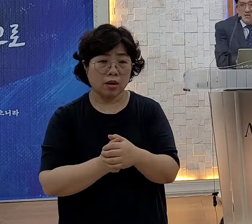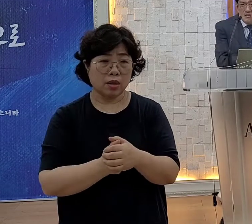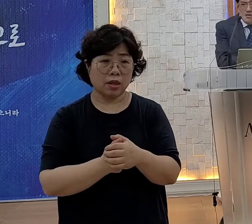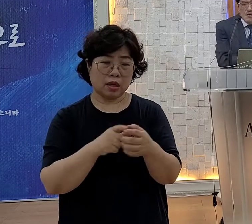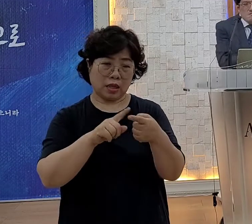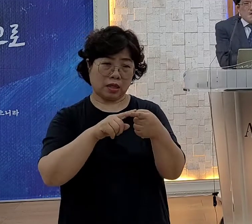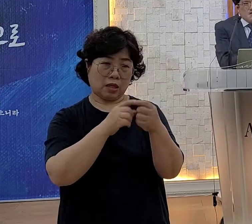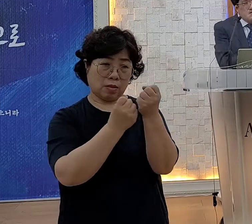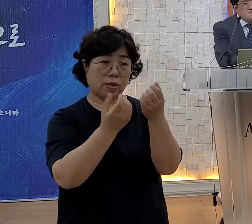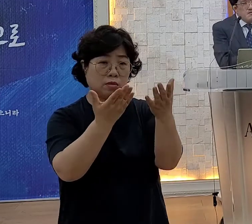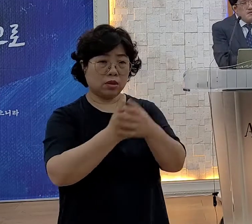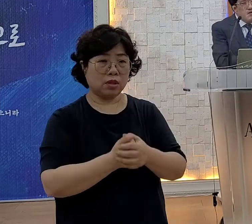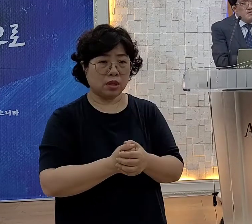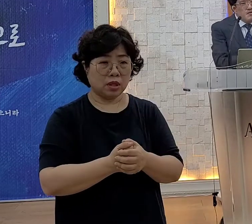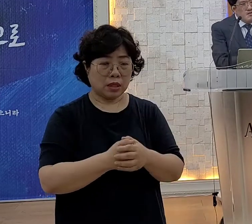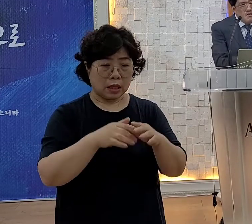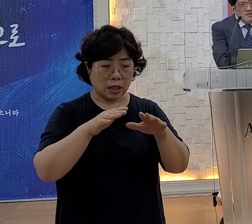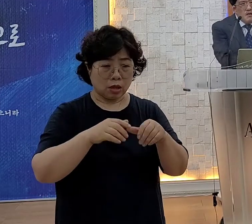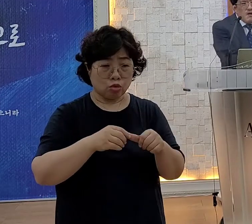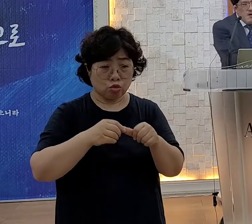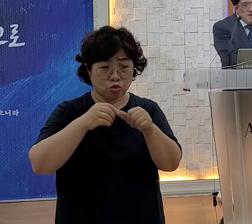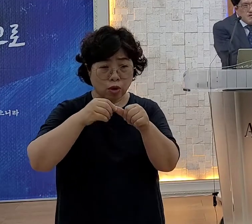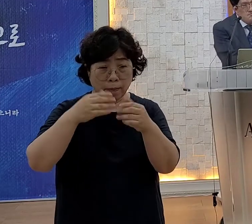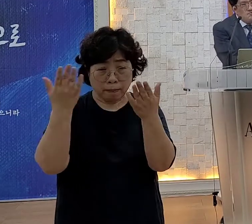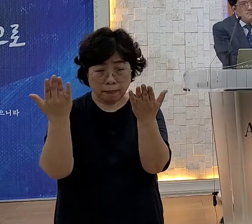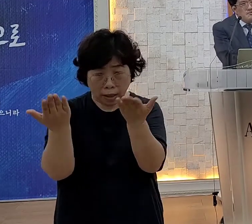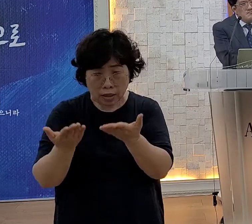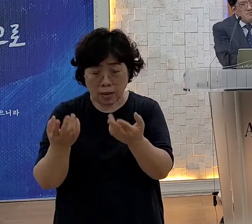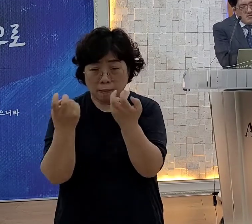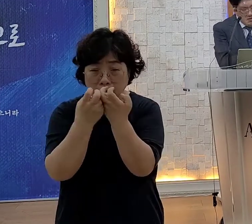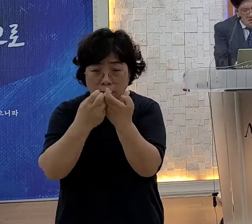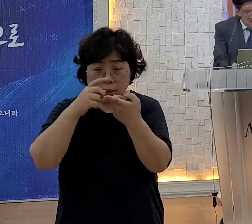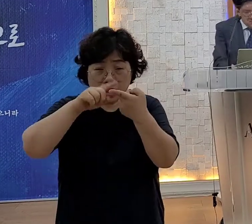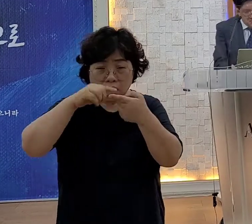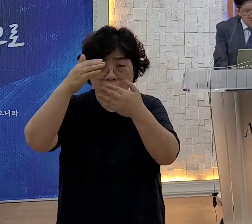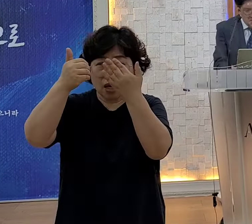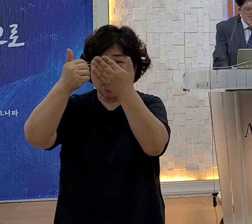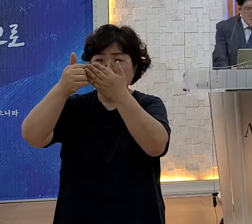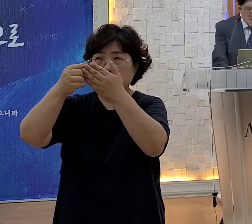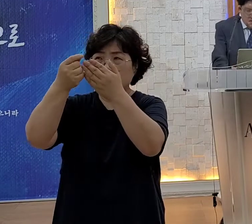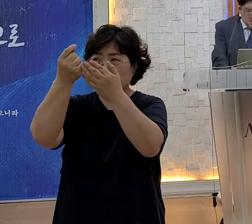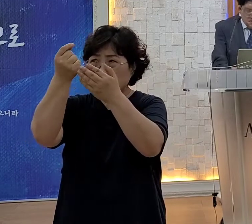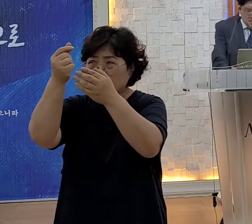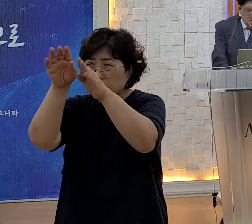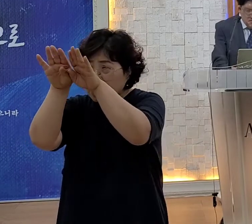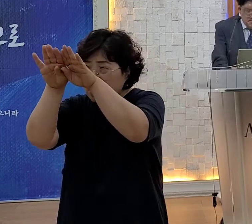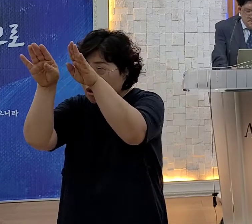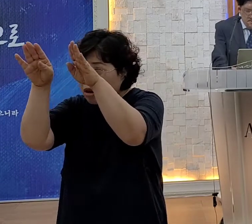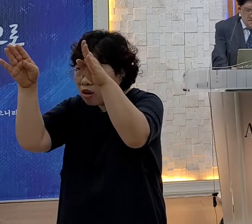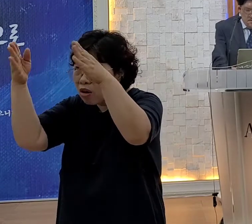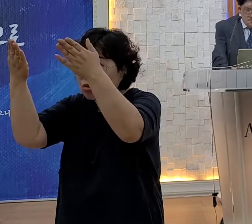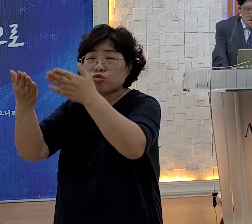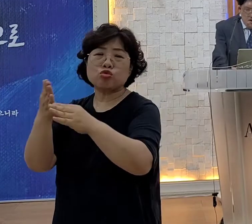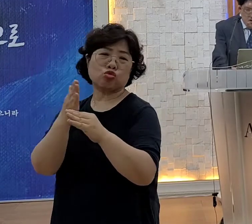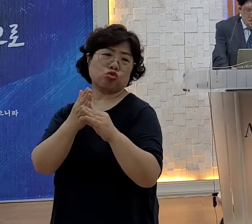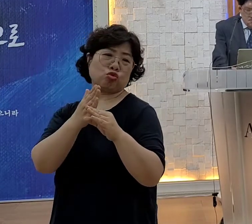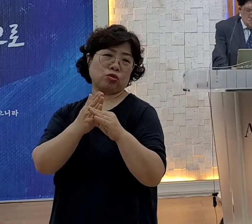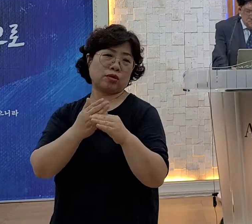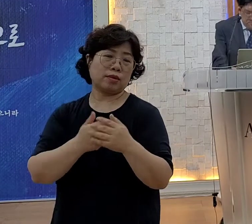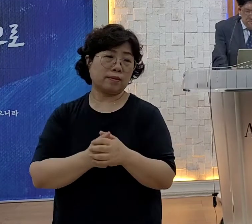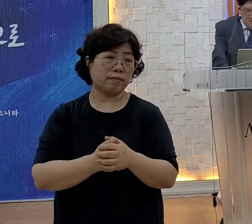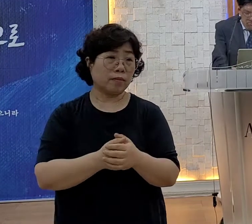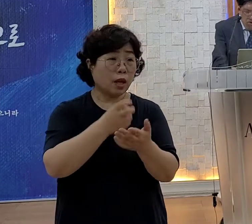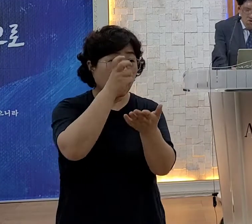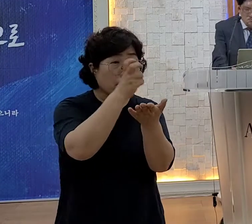구원받는 길을, 우리가 이 죄에서 해결되는 길을 하나님께서 조금씩 이렇게 열어주고 있다는 사실이죠. 자,